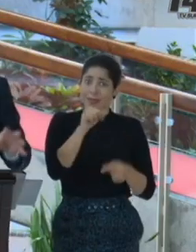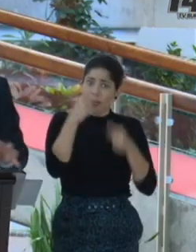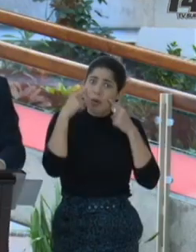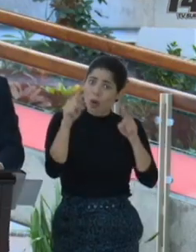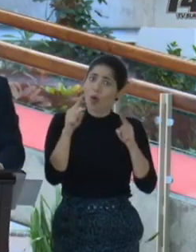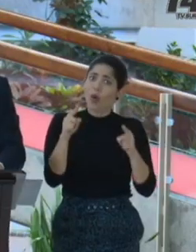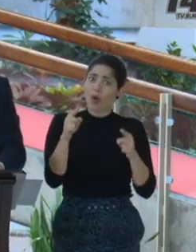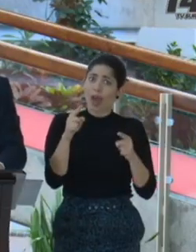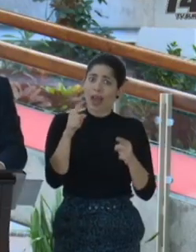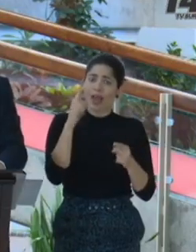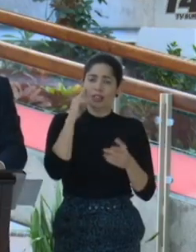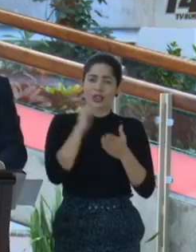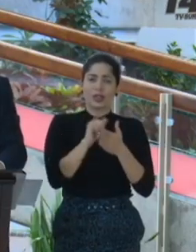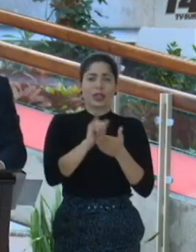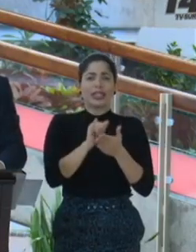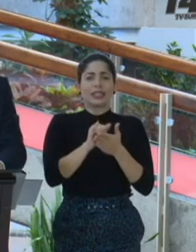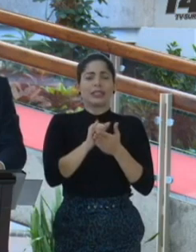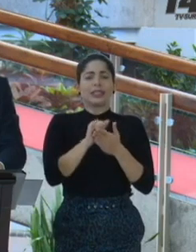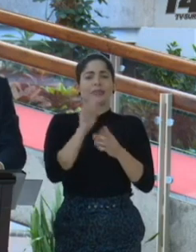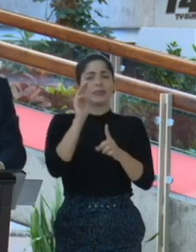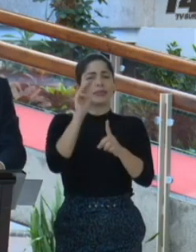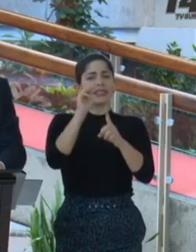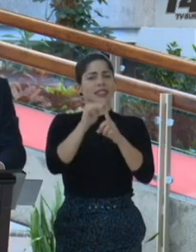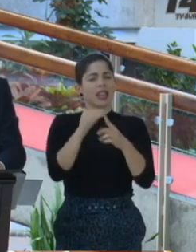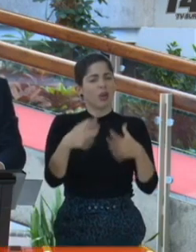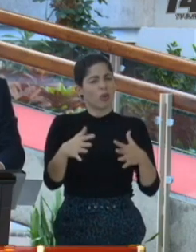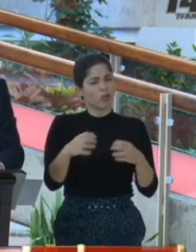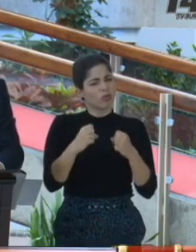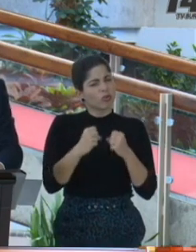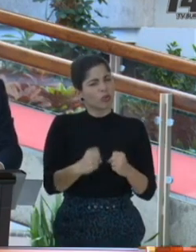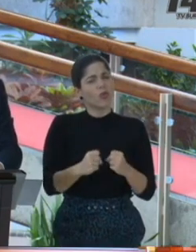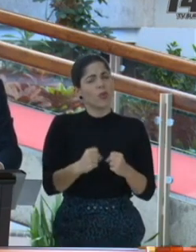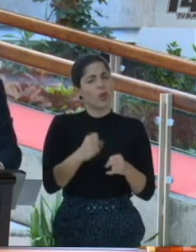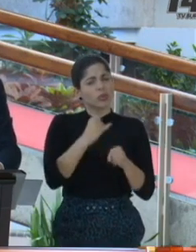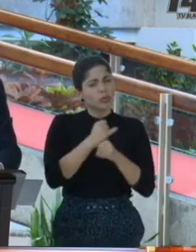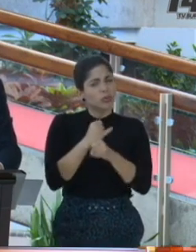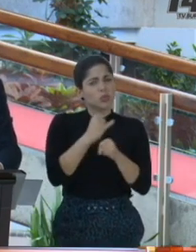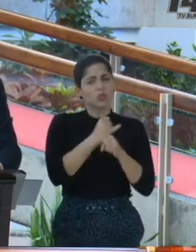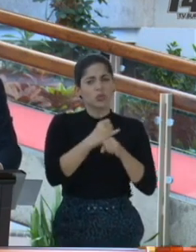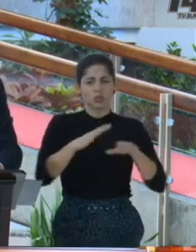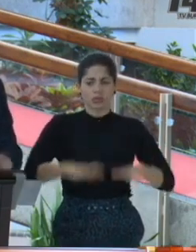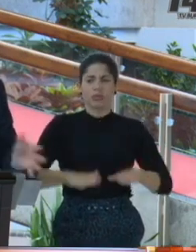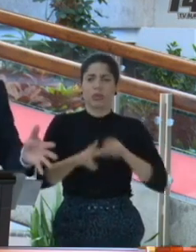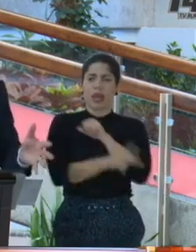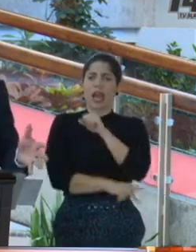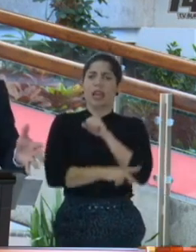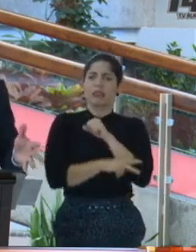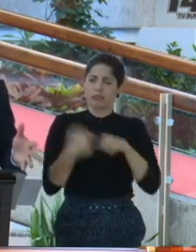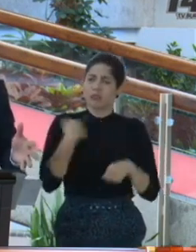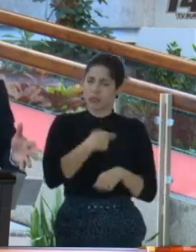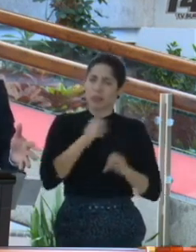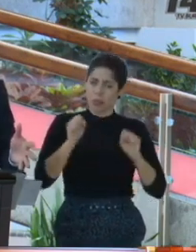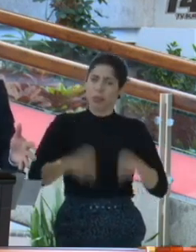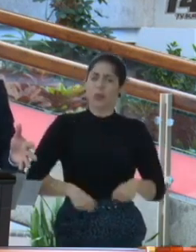1943. Y yo creo que es un mensaje muy fuerte de nuestra institucionalidad, de que sí podemos.